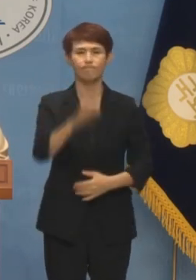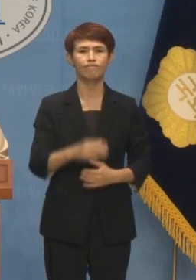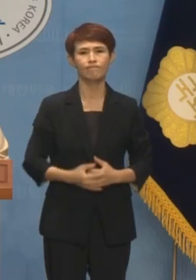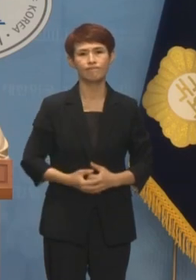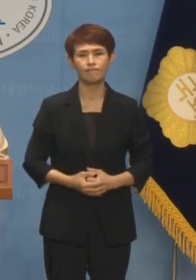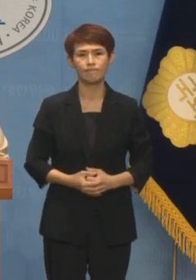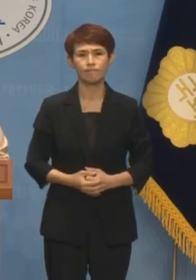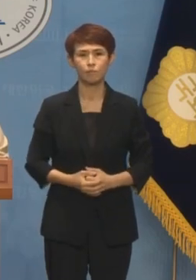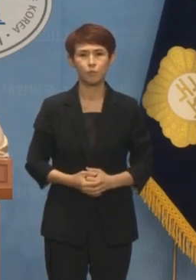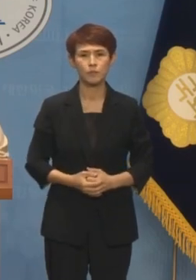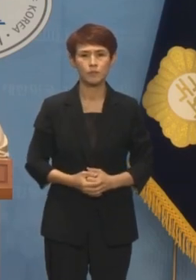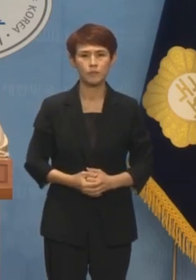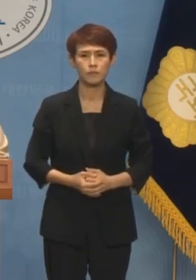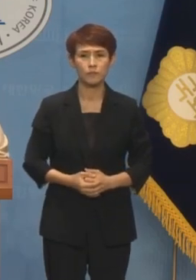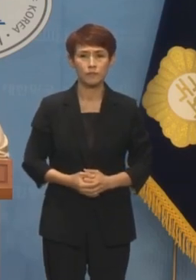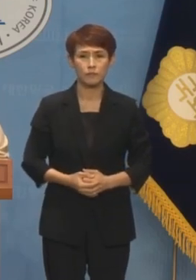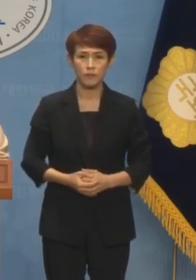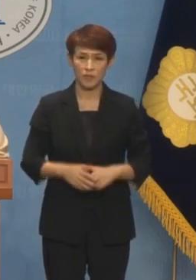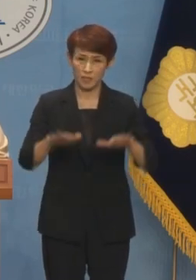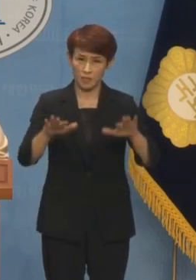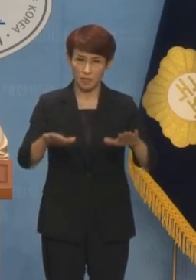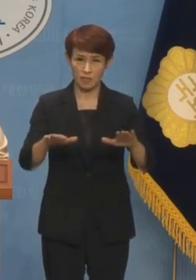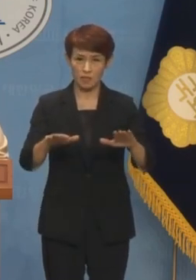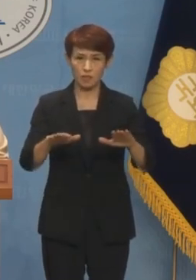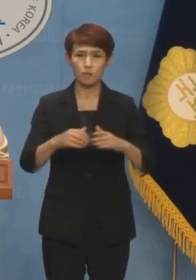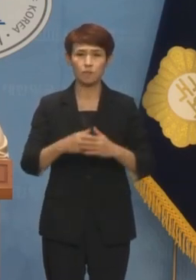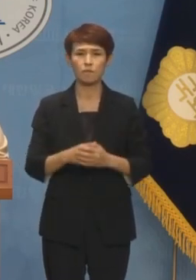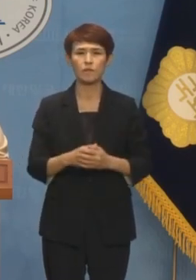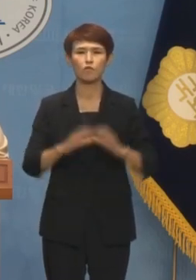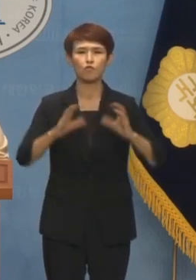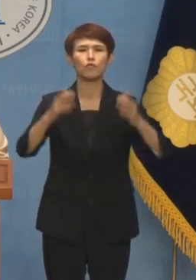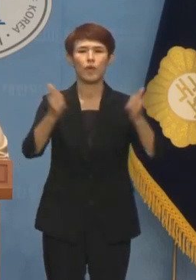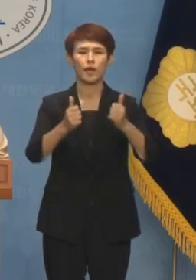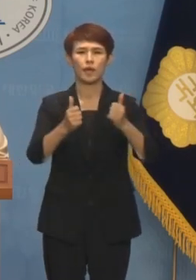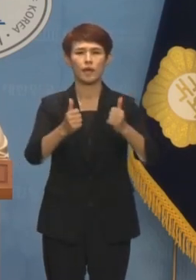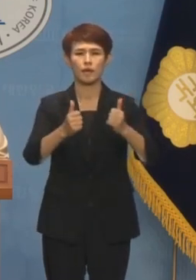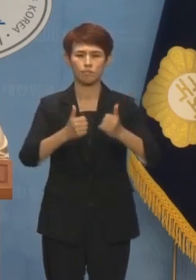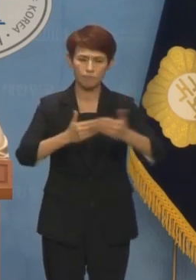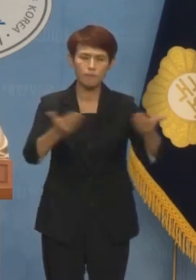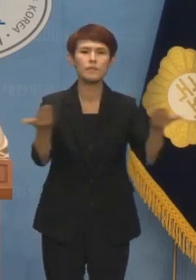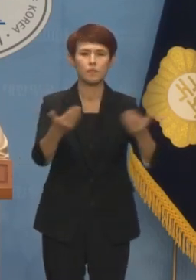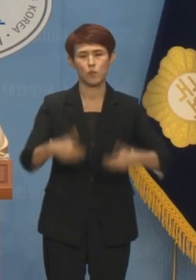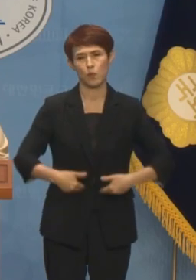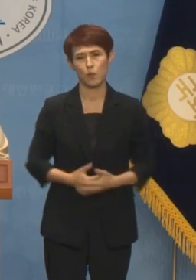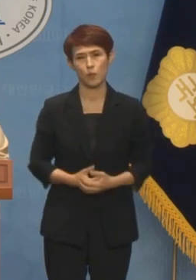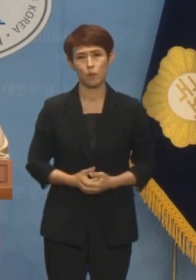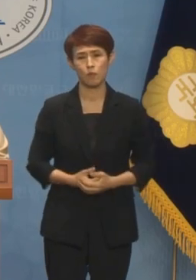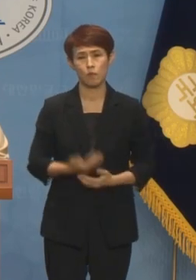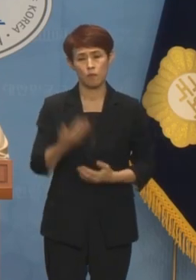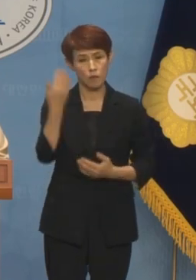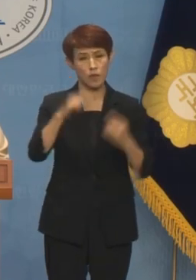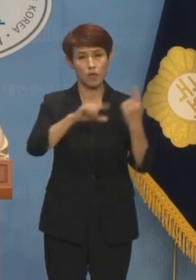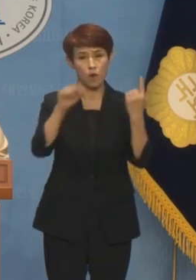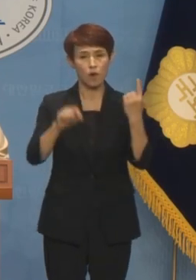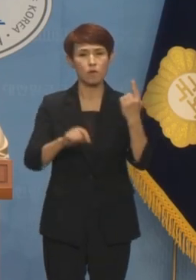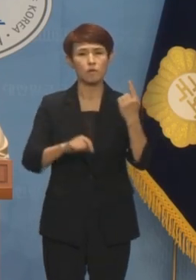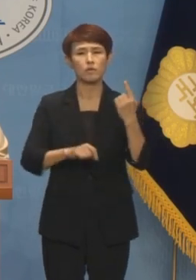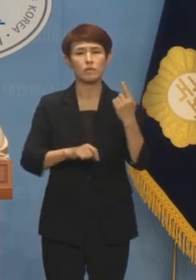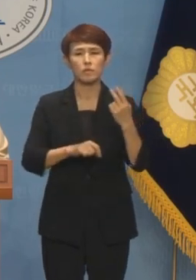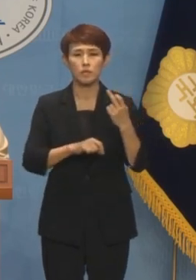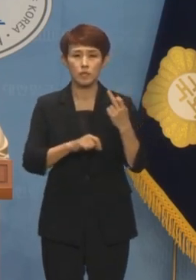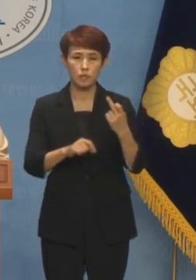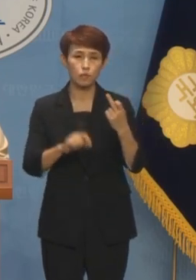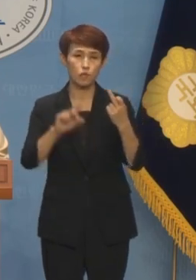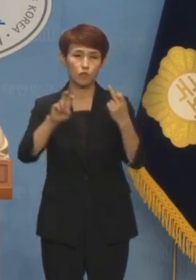없습니다. 이제 다시 국회의 시간입니다. 지난 1월 12구 이태원 참사